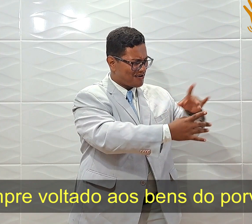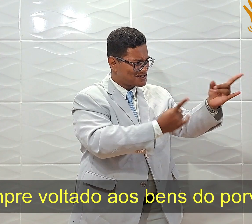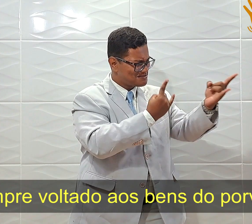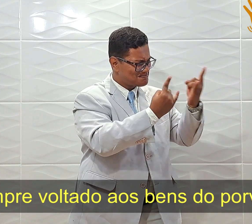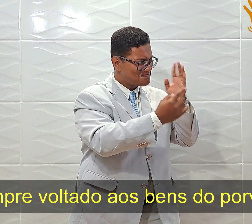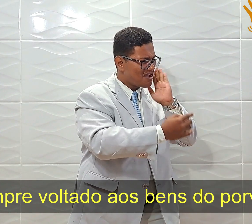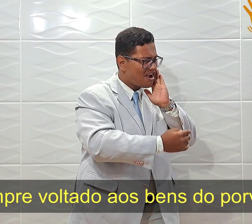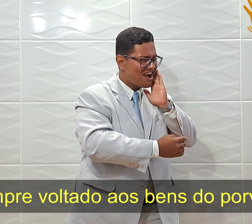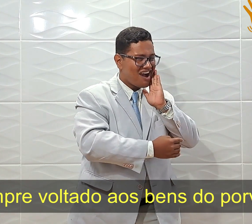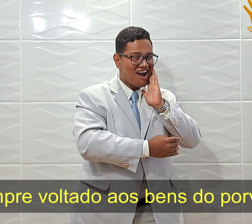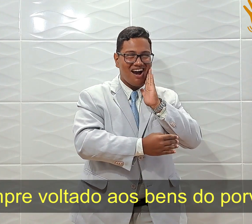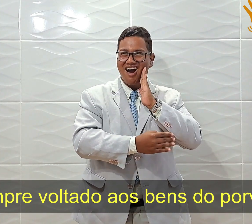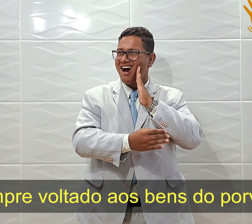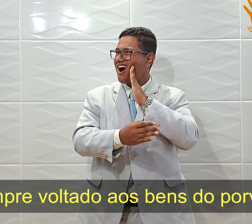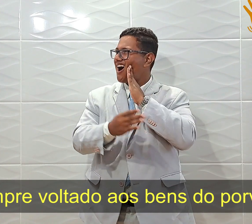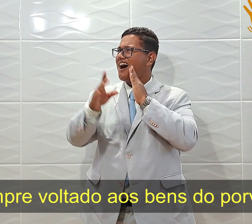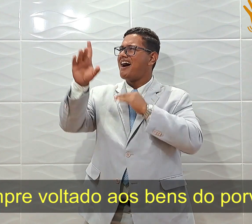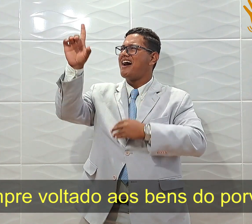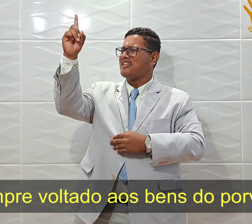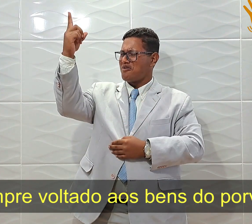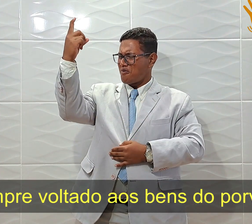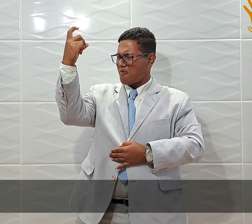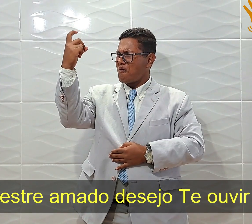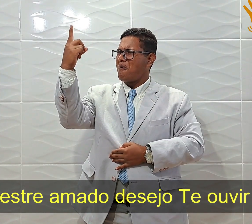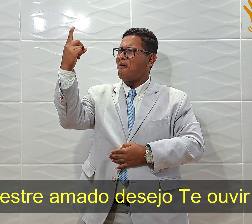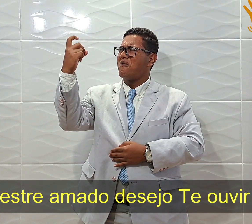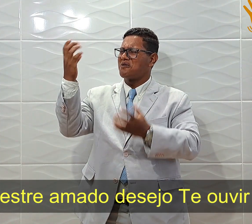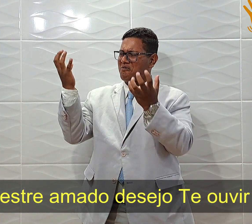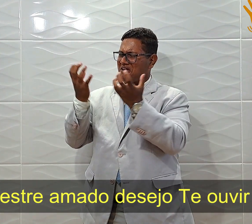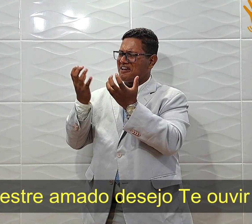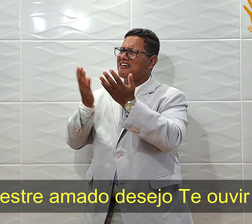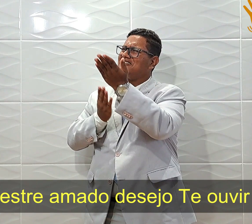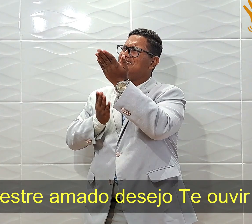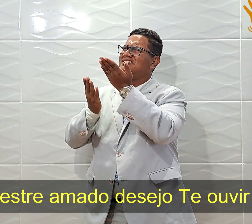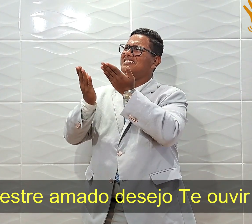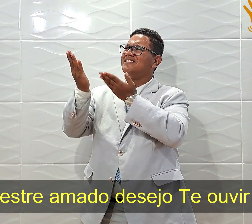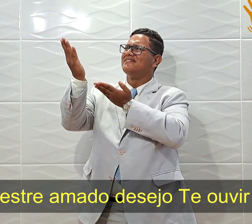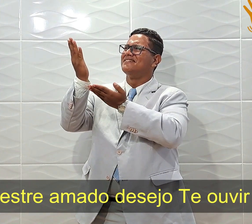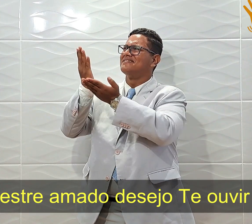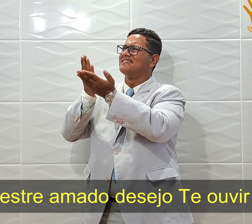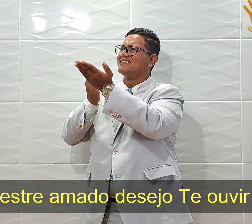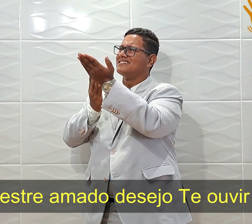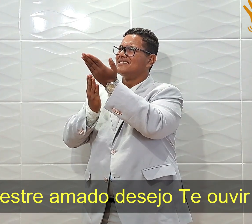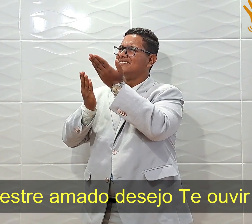bens do porvir, mestre amado,